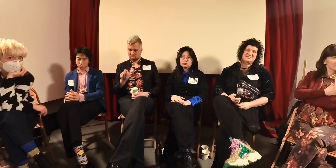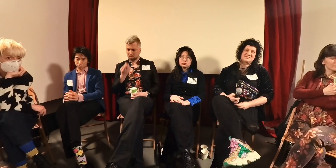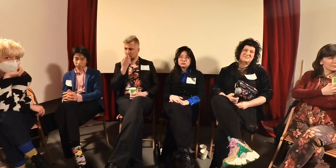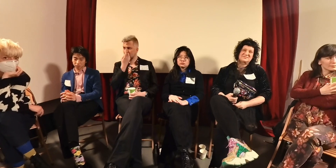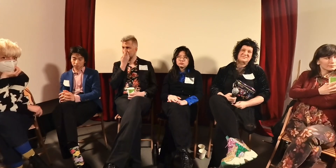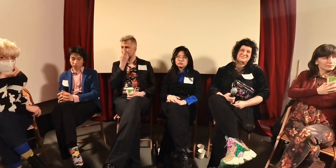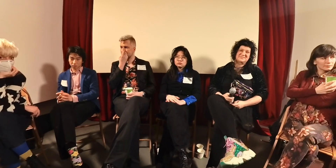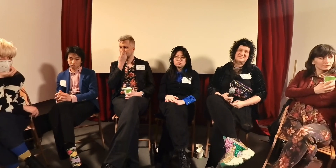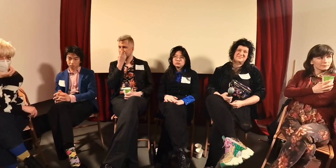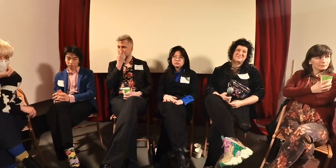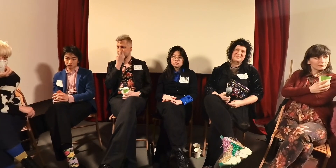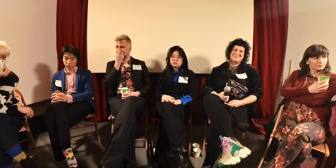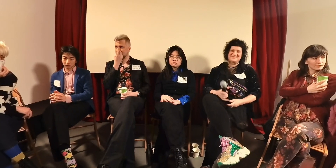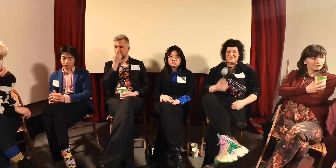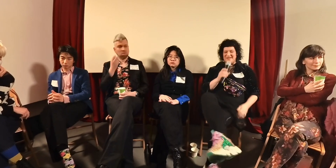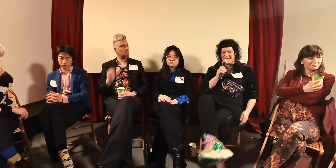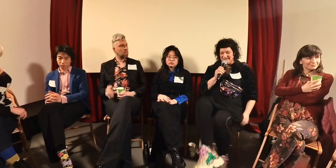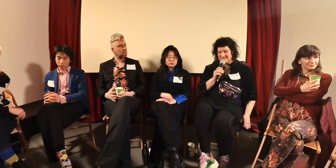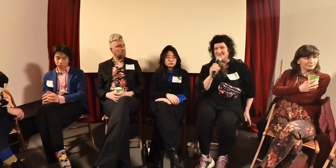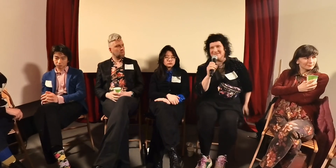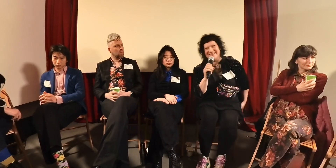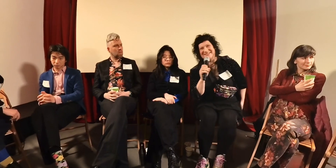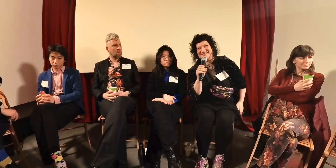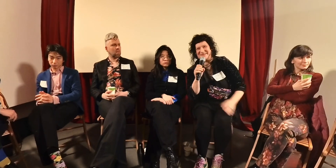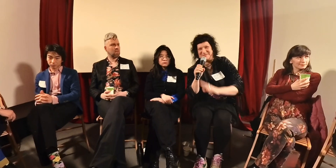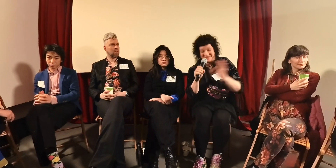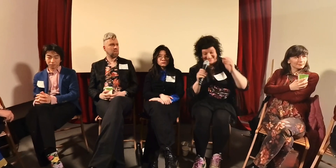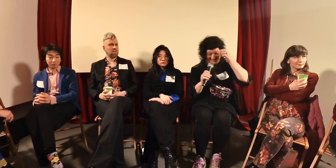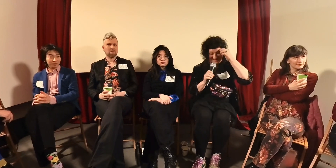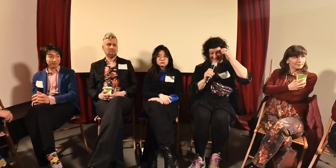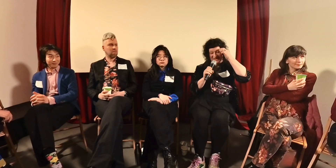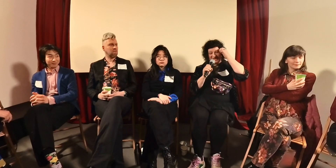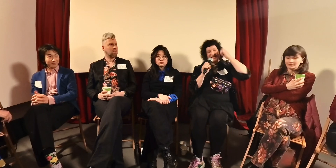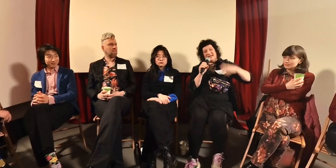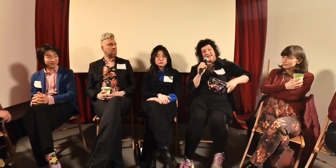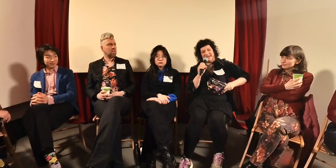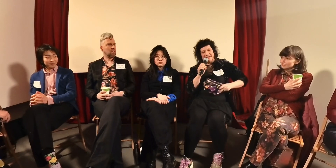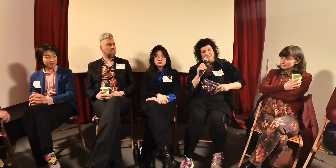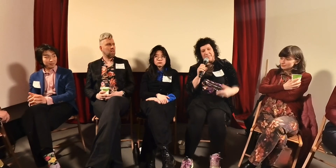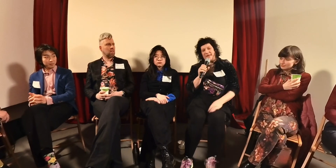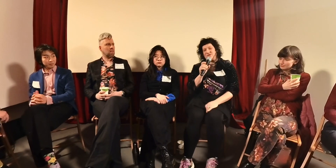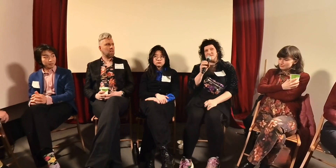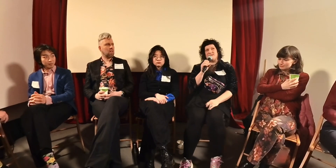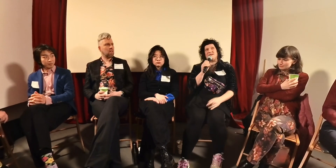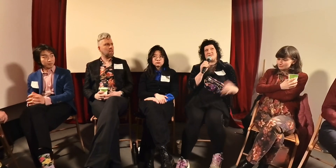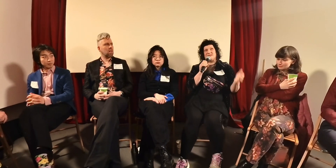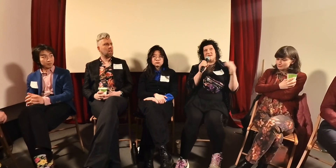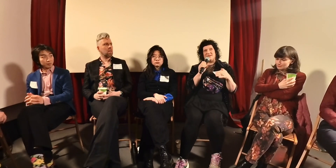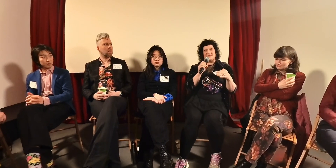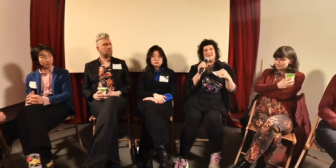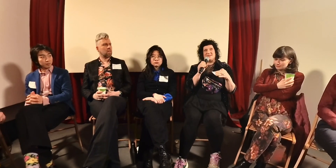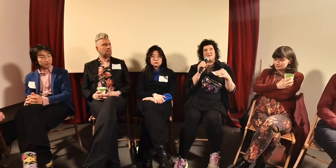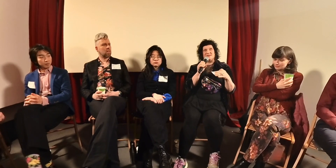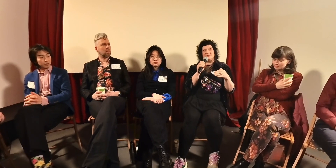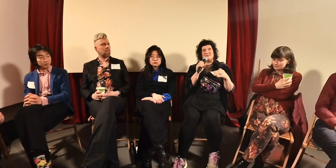a úsilí tady té organizace. Díky za představeně. Čo se týká vlastně